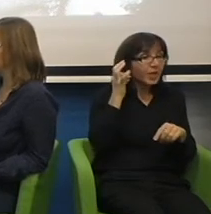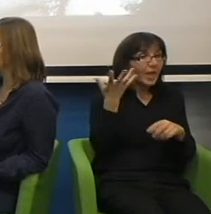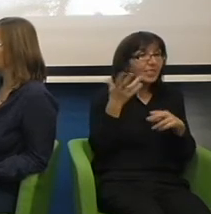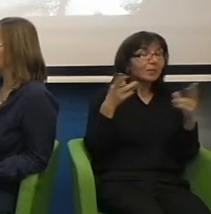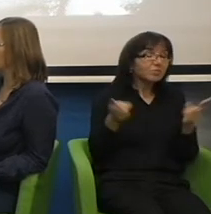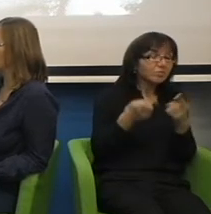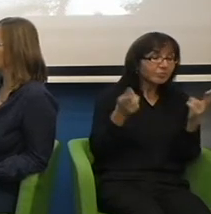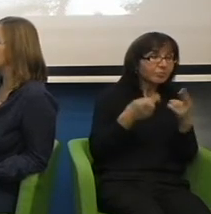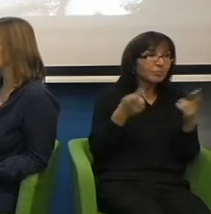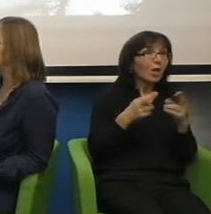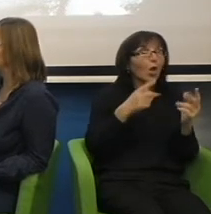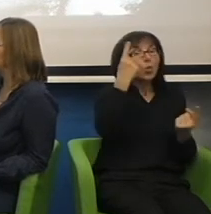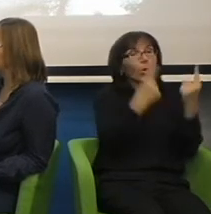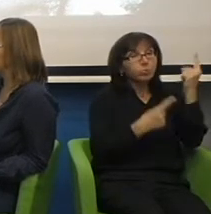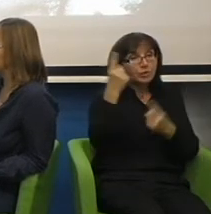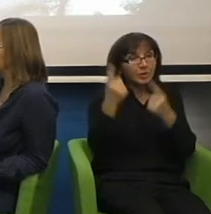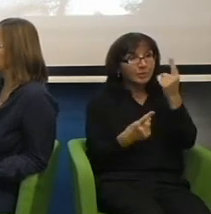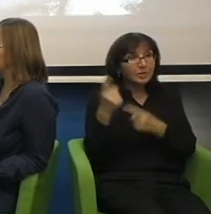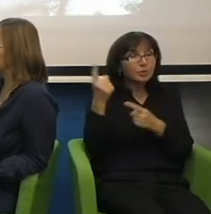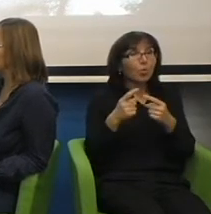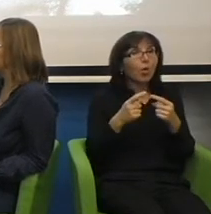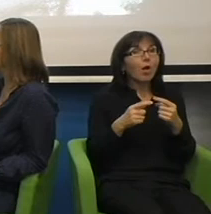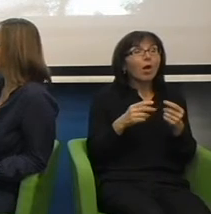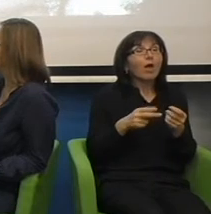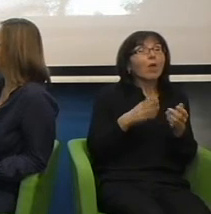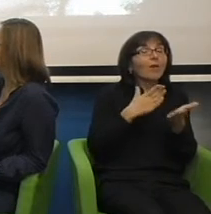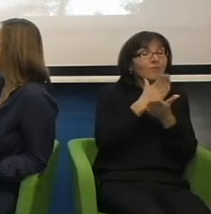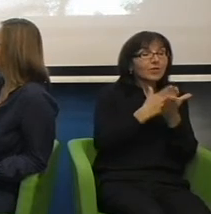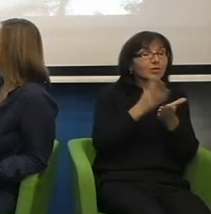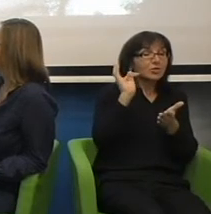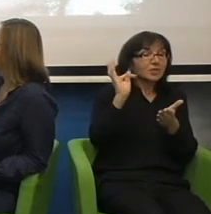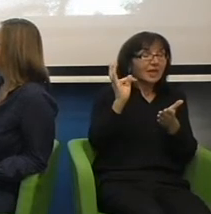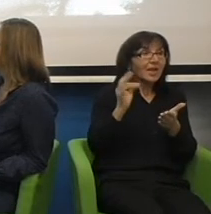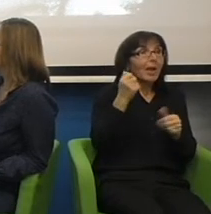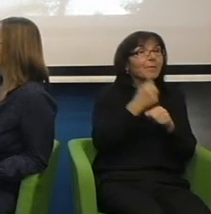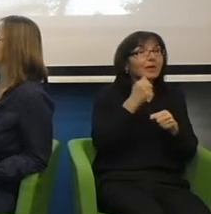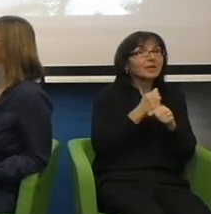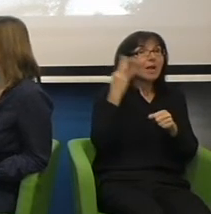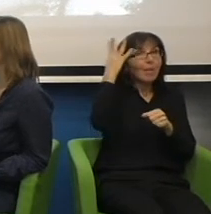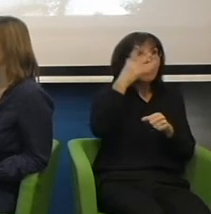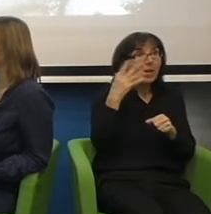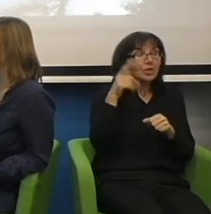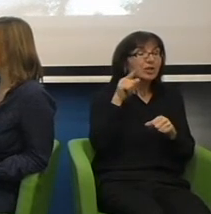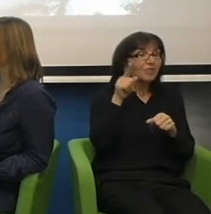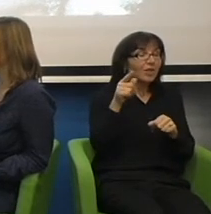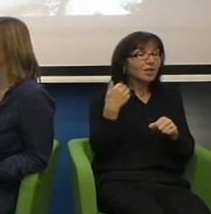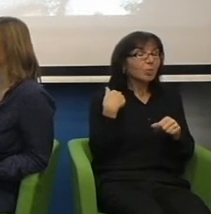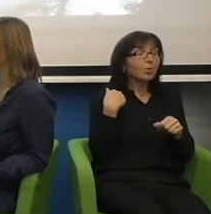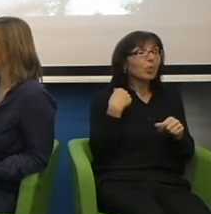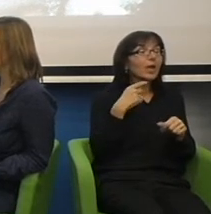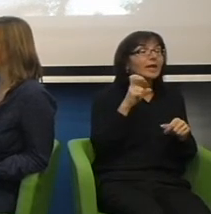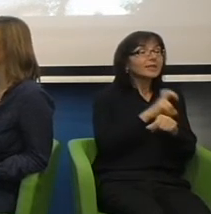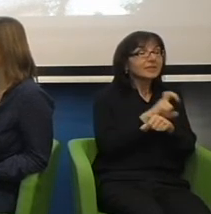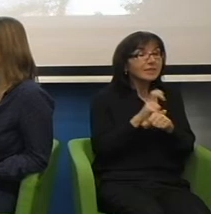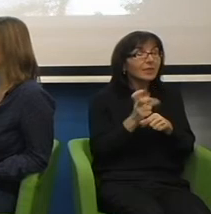do przemysłu sprawia, że ona myśli, że to jest rzeczywiście jej praca jej marzeń. I rzeczywiście ten system, który wówczas panuje, dostrzega, że